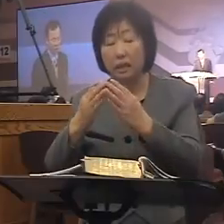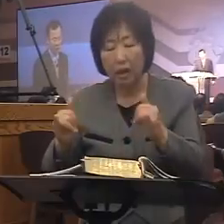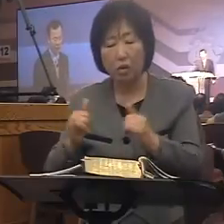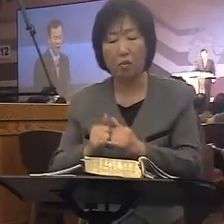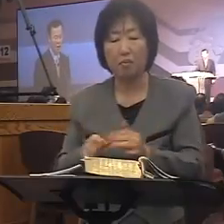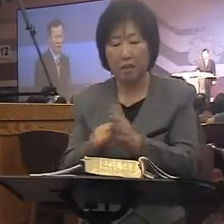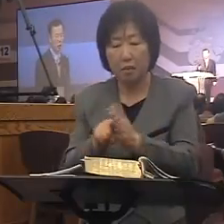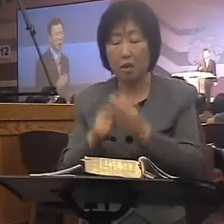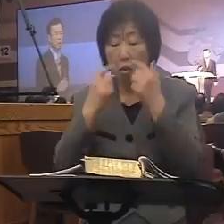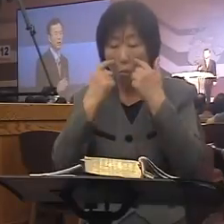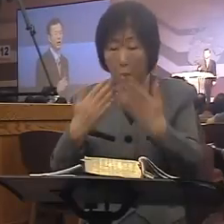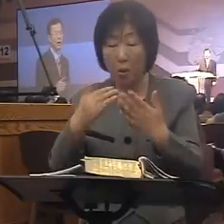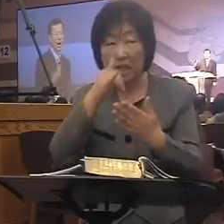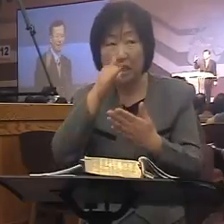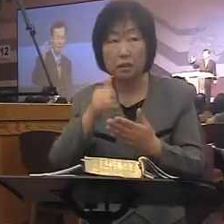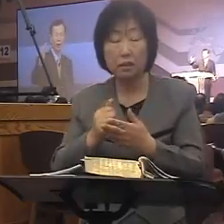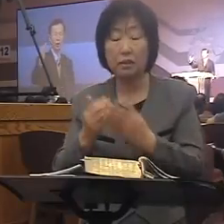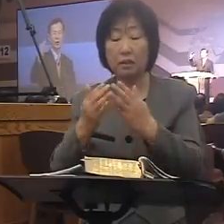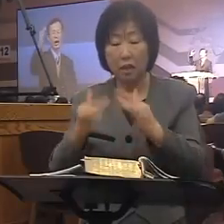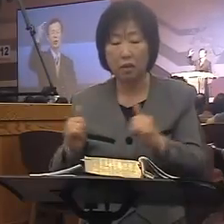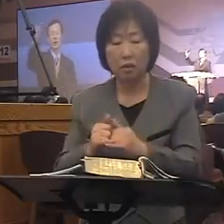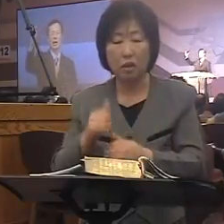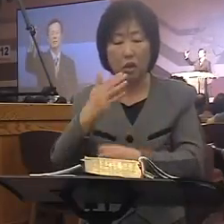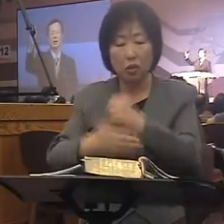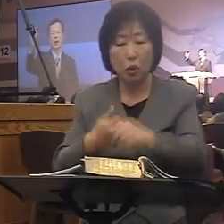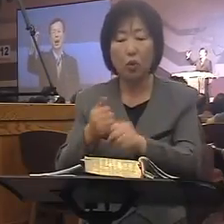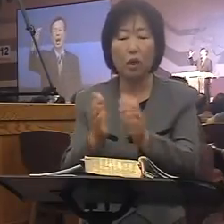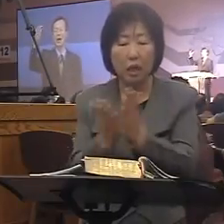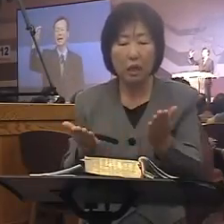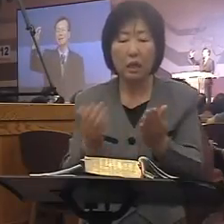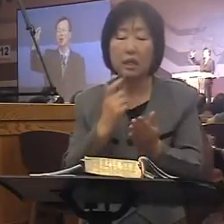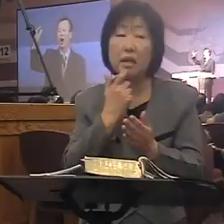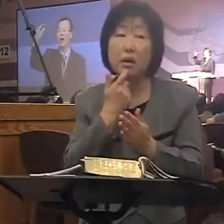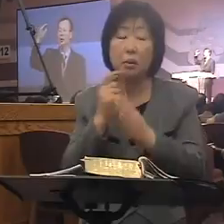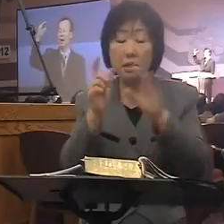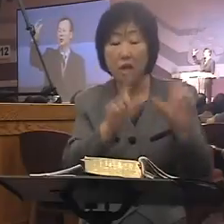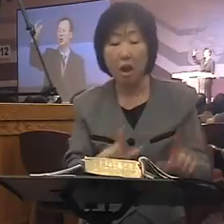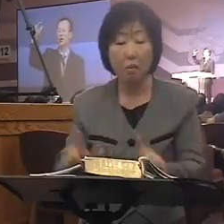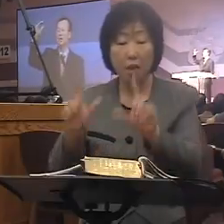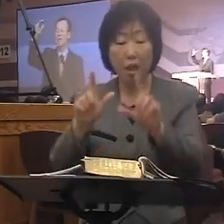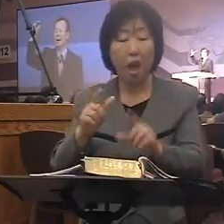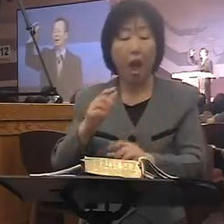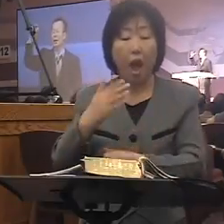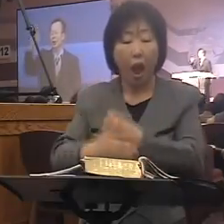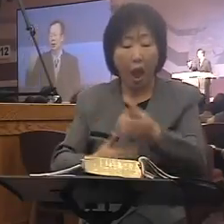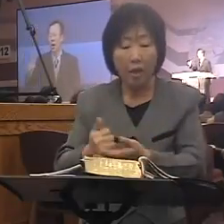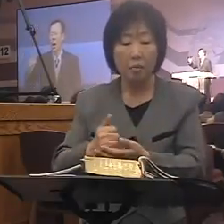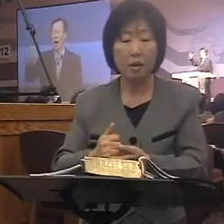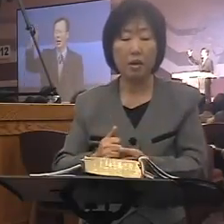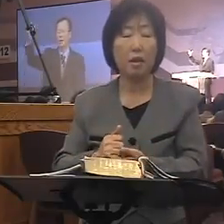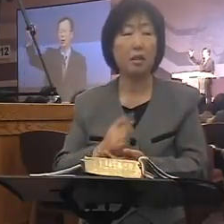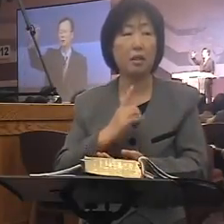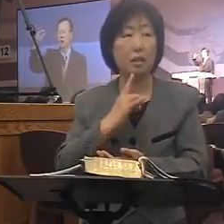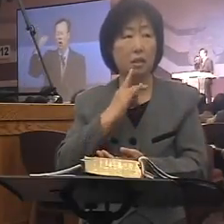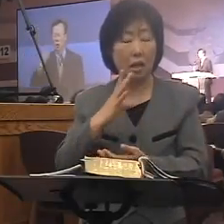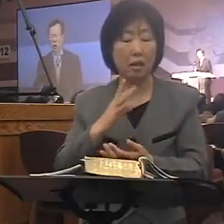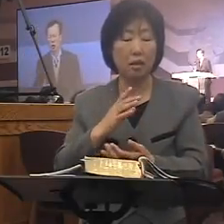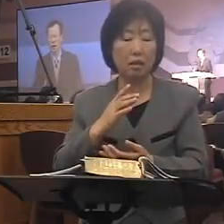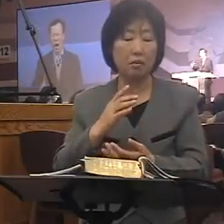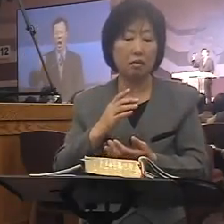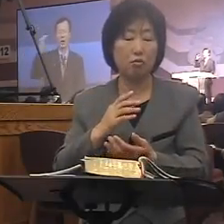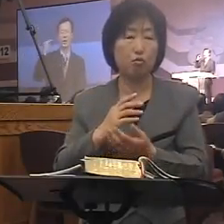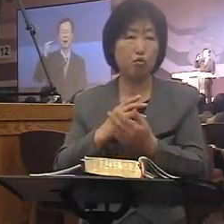있는 자였지만, 성경을 보니까 한 번도 야곱의 삶에서 하나님과 단둘이 만났더라, 하나님의